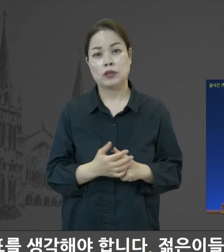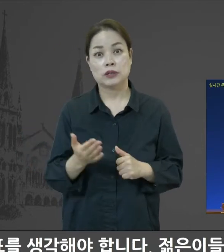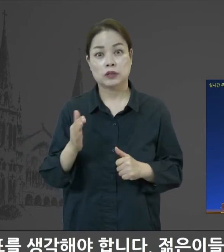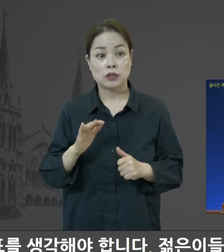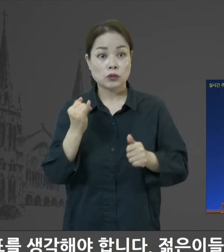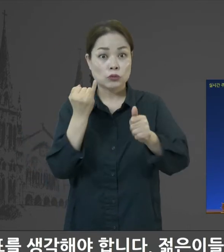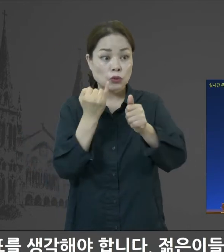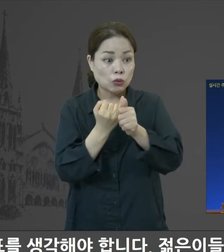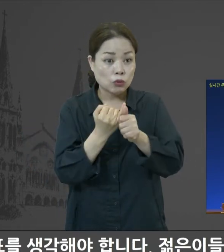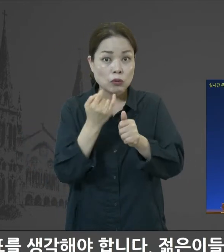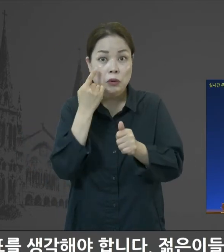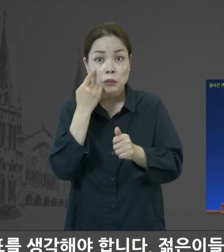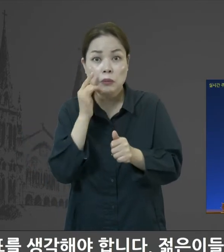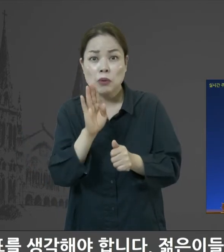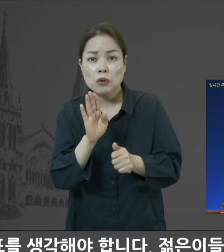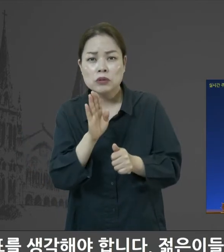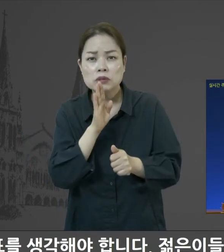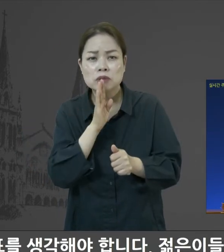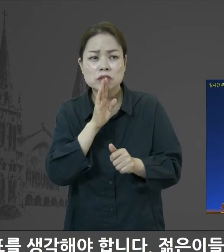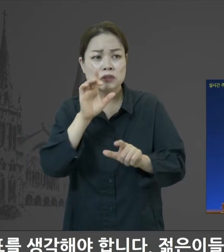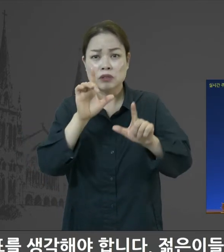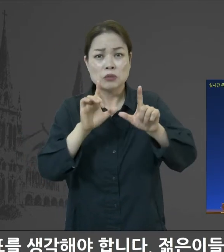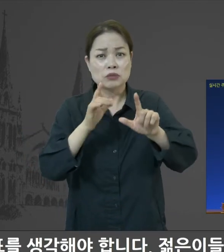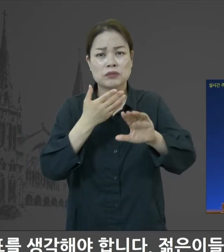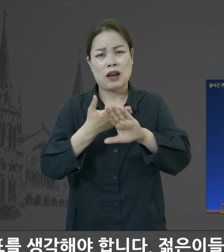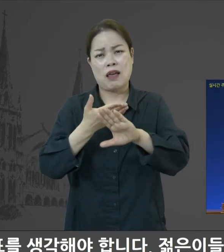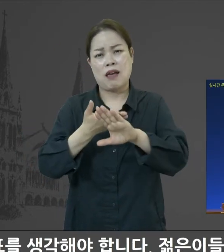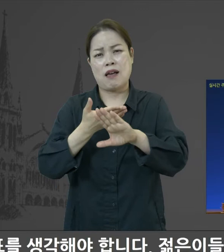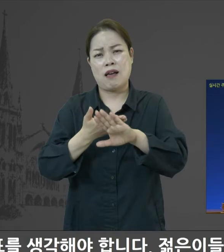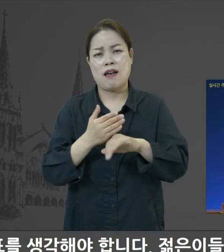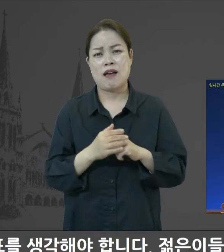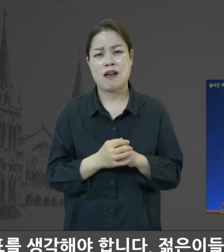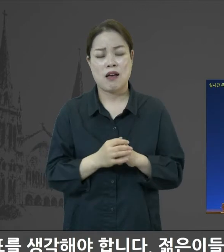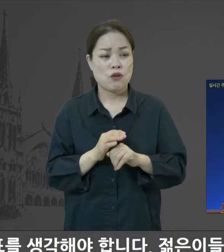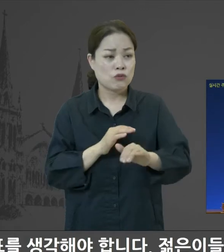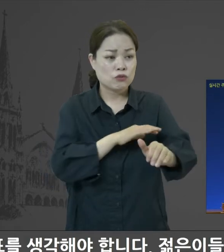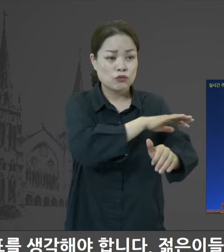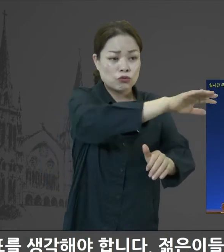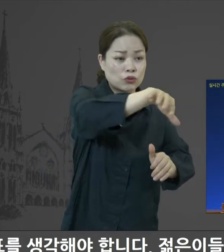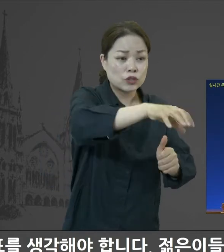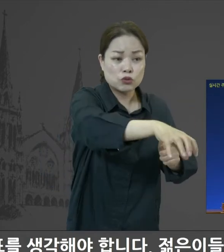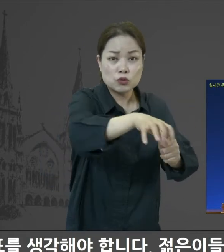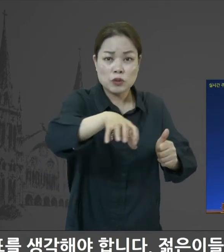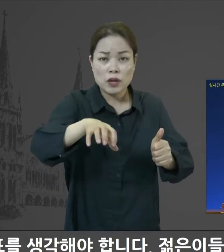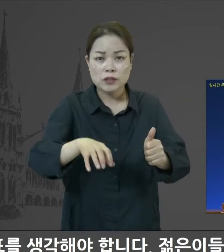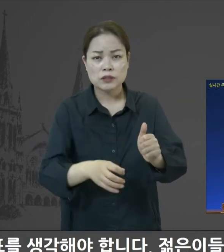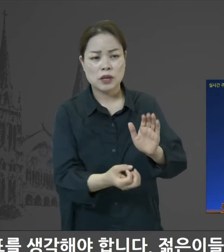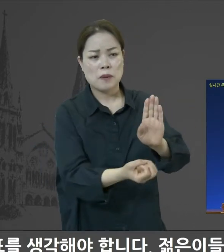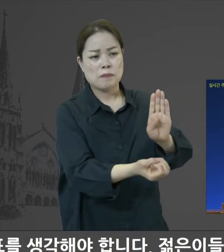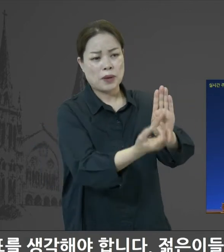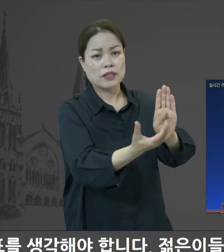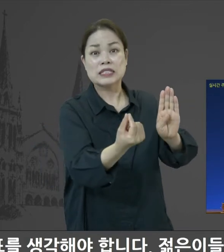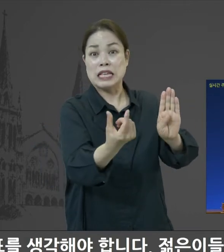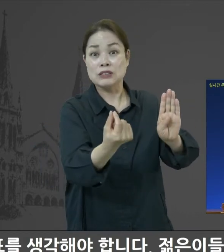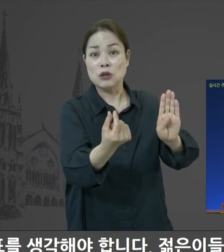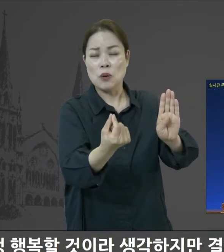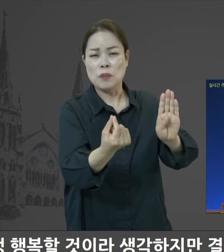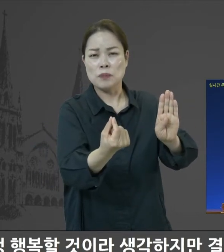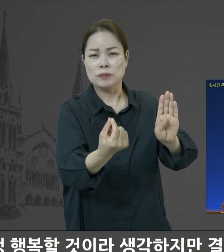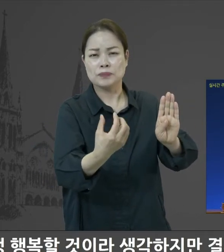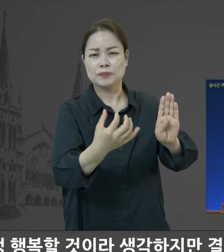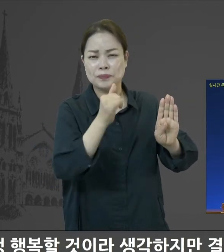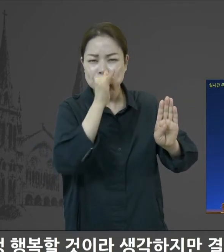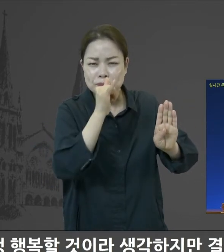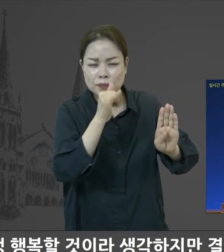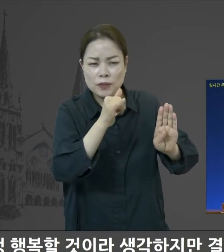그러나 결혼해보면 어때요? 생각과는 다르죠. 우리 주변에는 항상 베데스다가 있습니다.